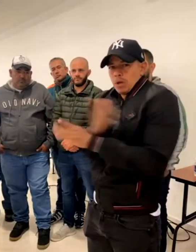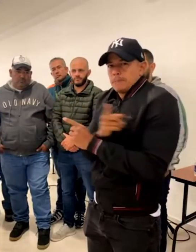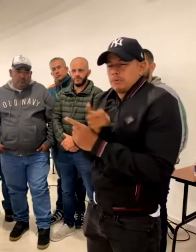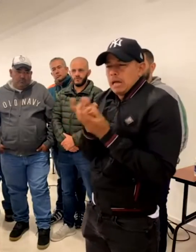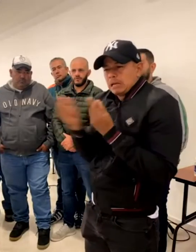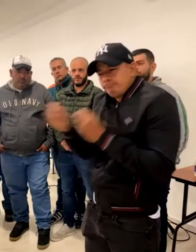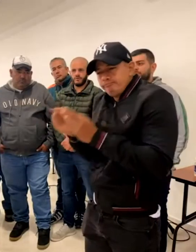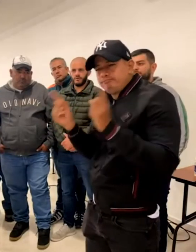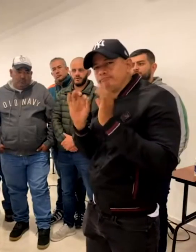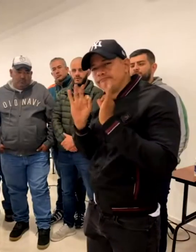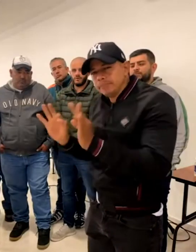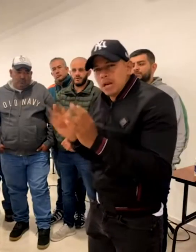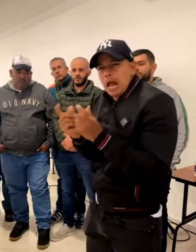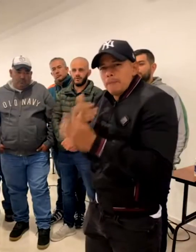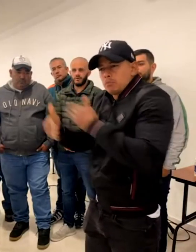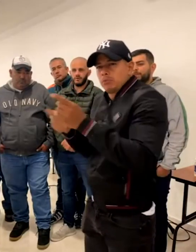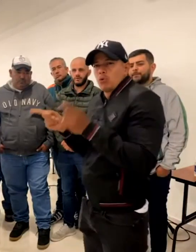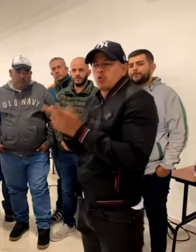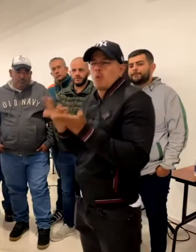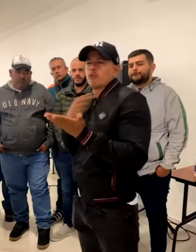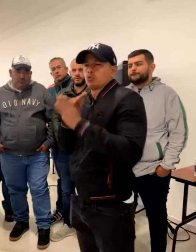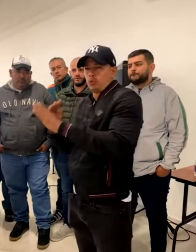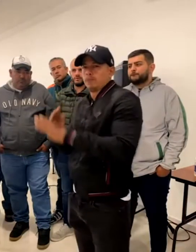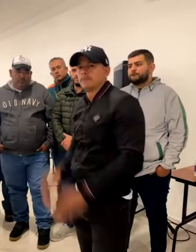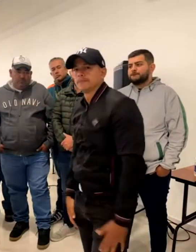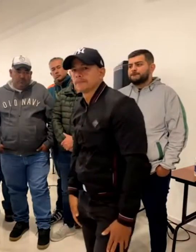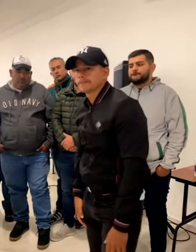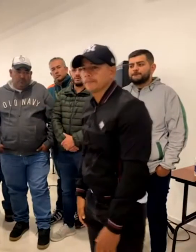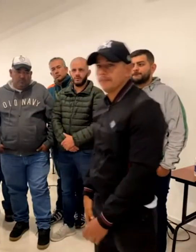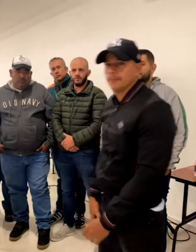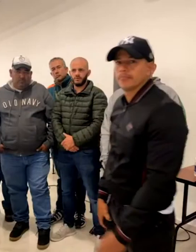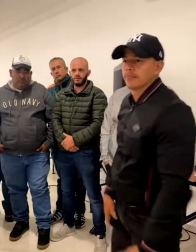cómo poder hacer el control para que se cumpla